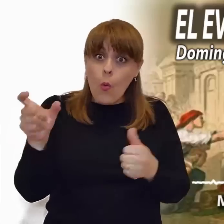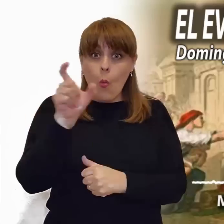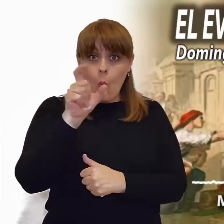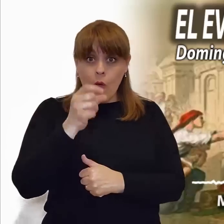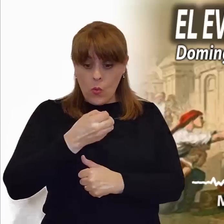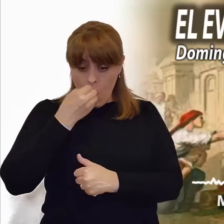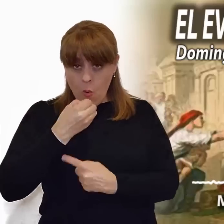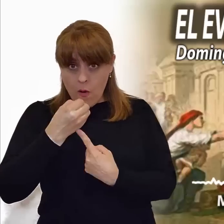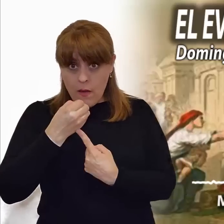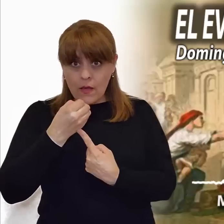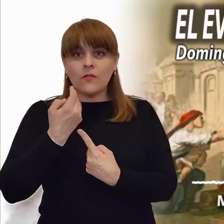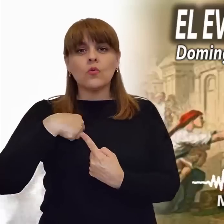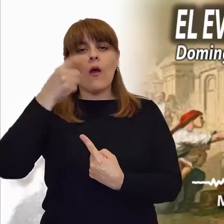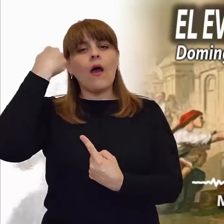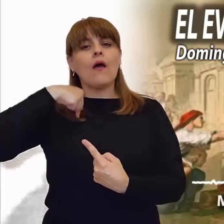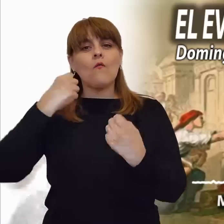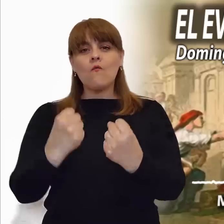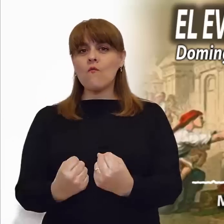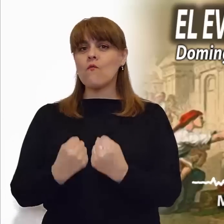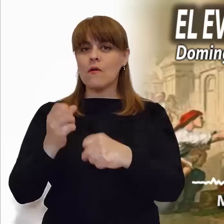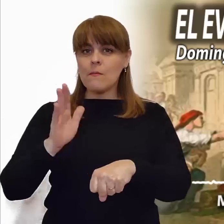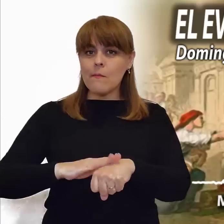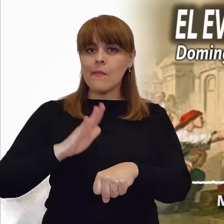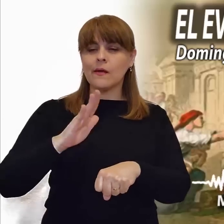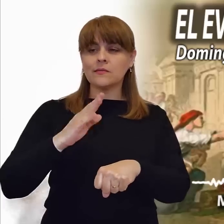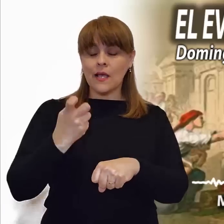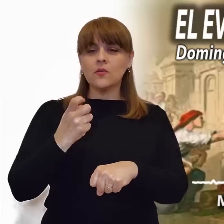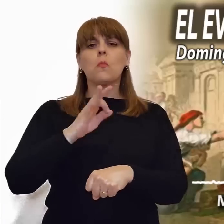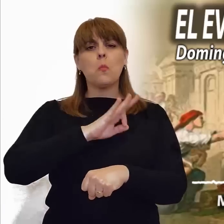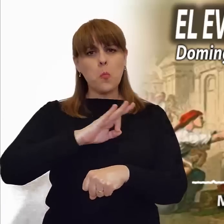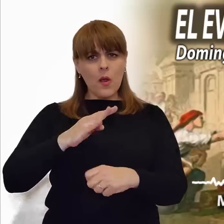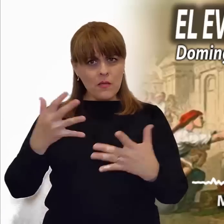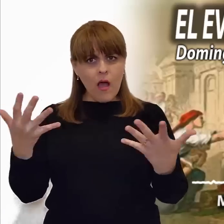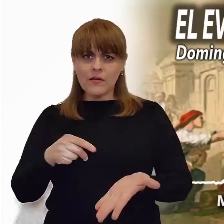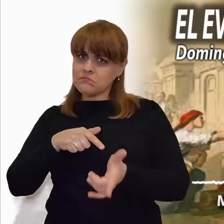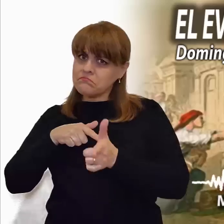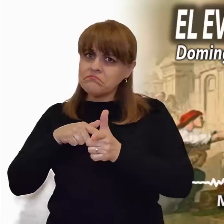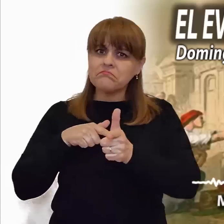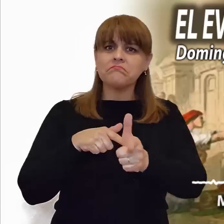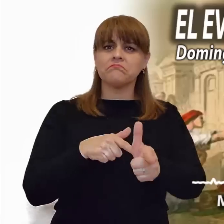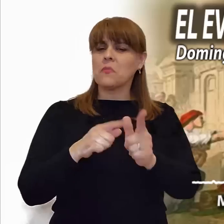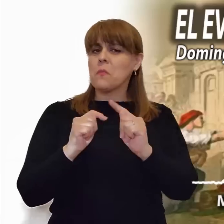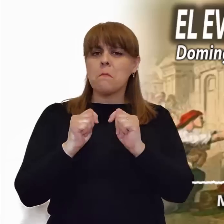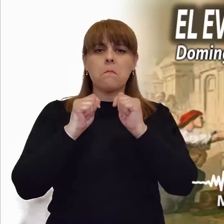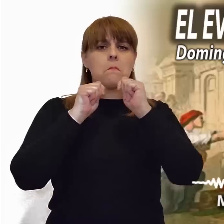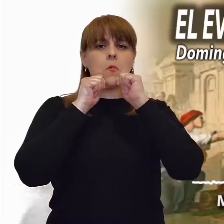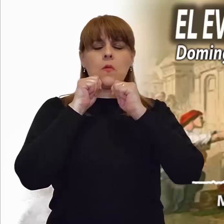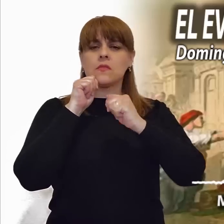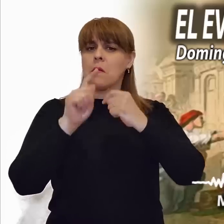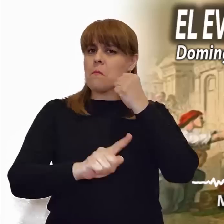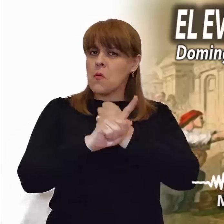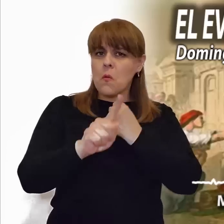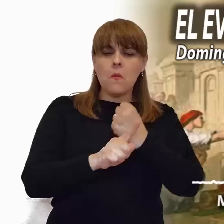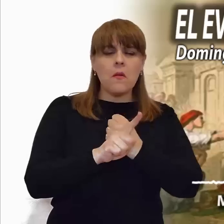la oración siempre salimos fortalecidos para afrontar riesgos y peligros con